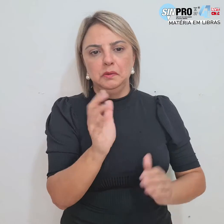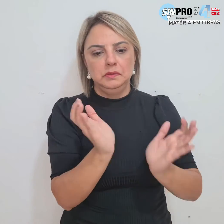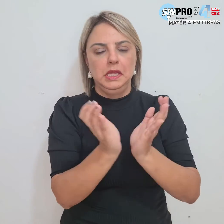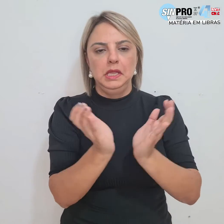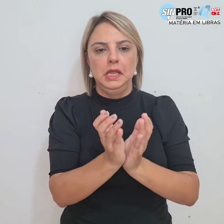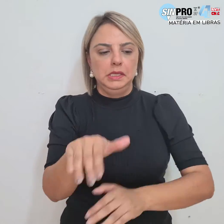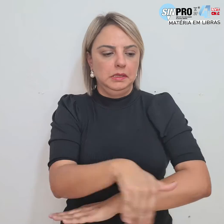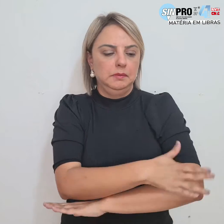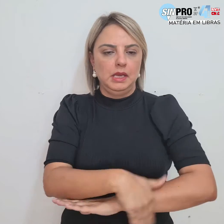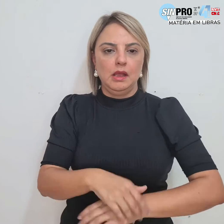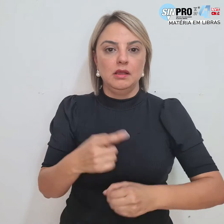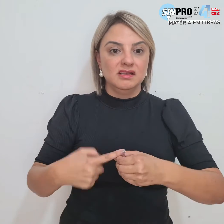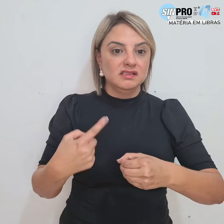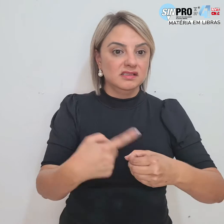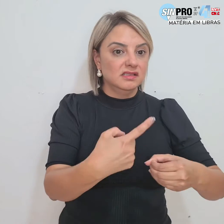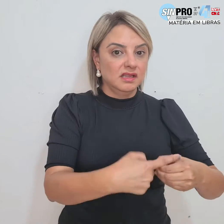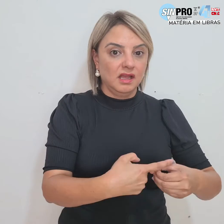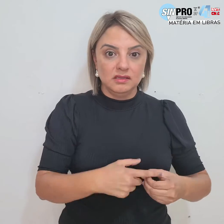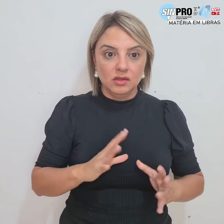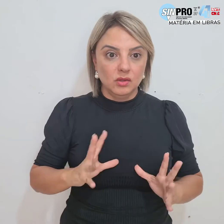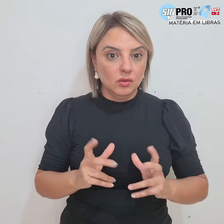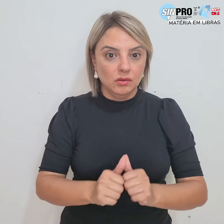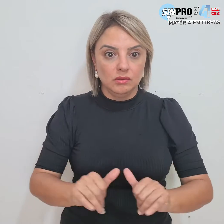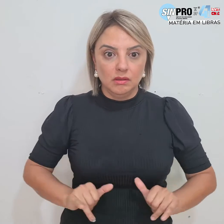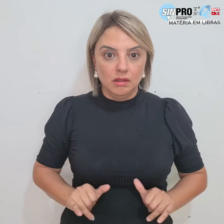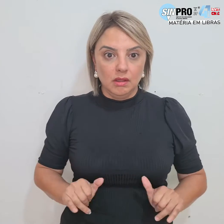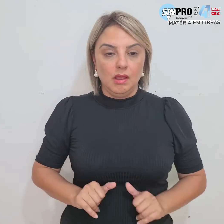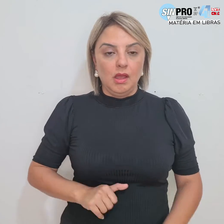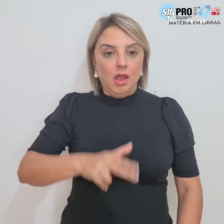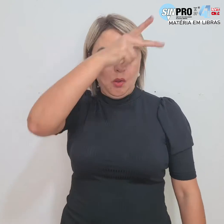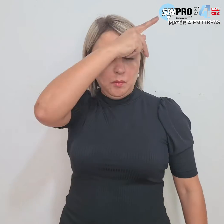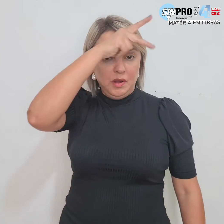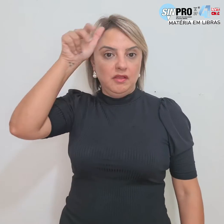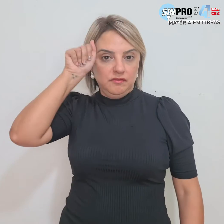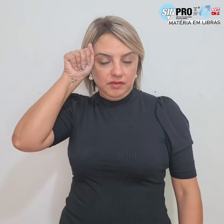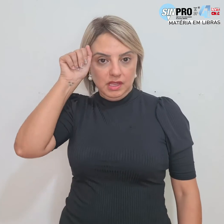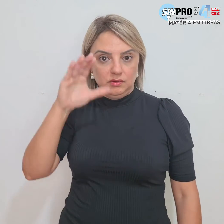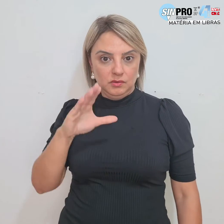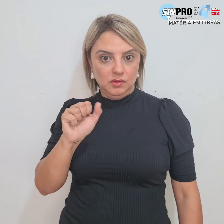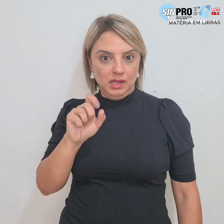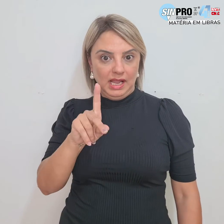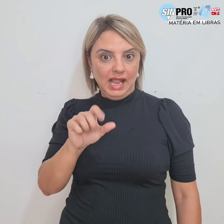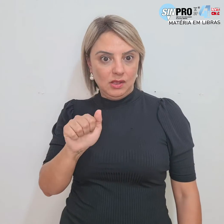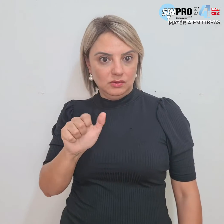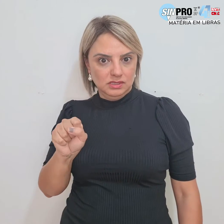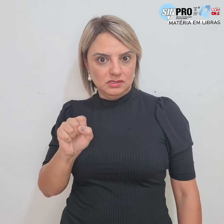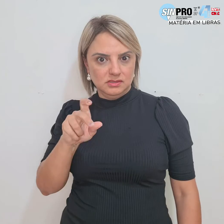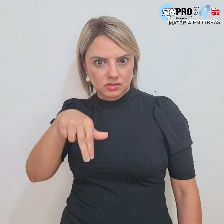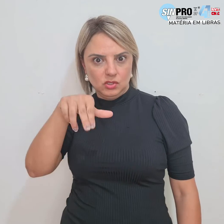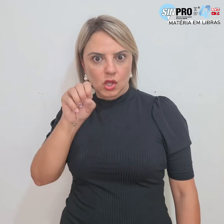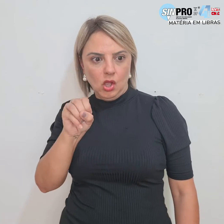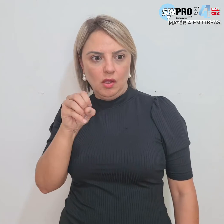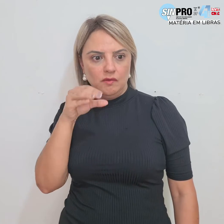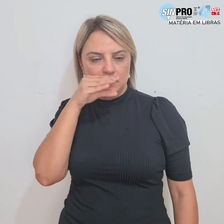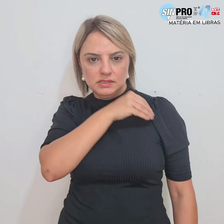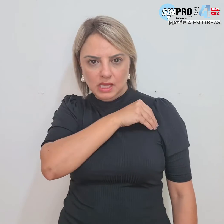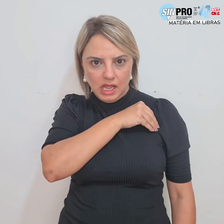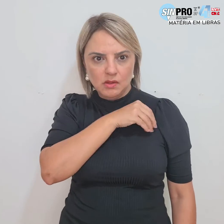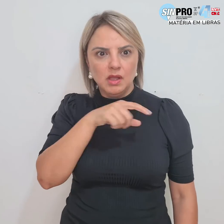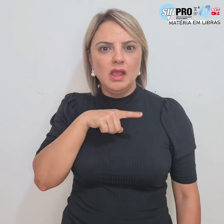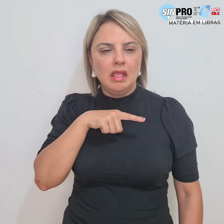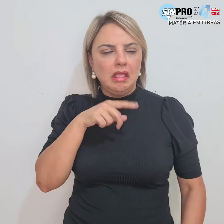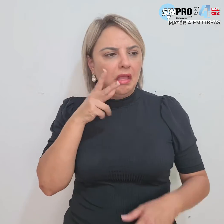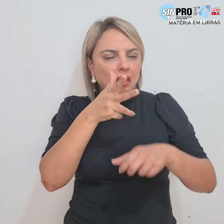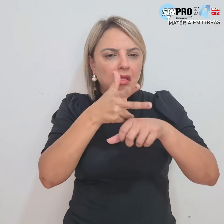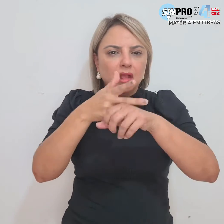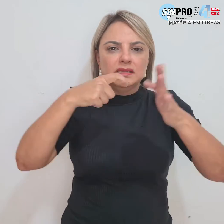desabastecimento. Cidades inteiras estão sofrendo. O prefeito de Caldas Novas, um dos polos turísticos mais importantes do